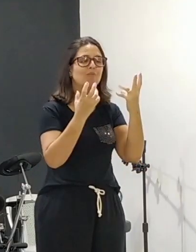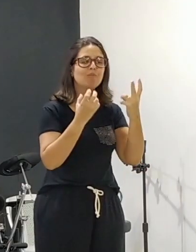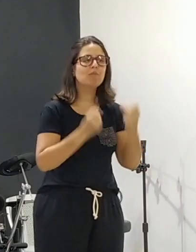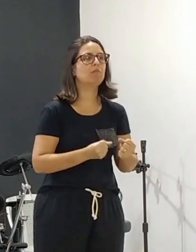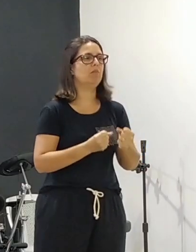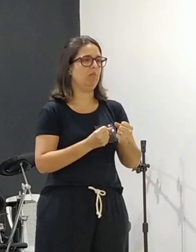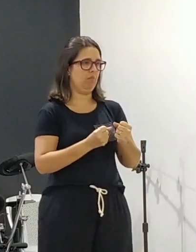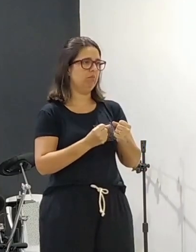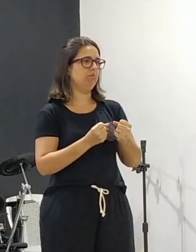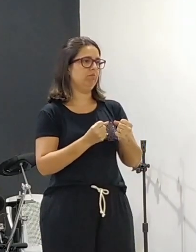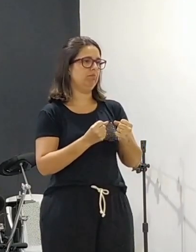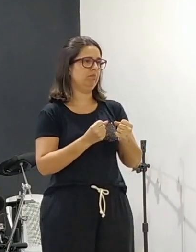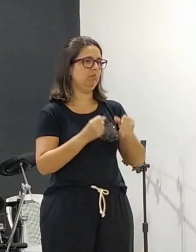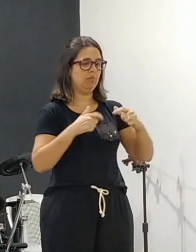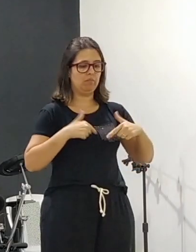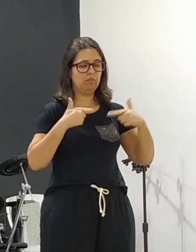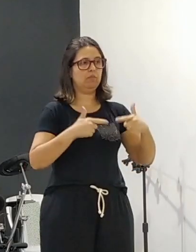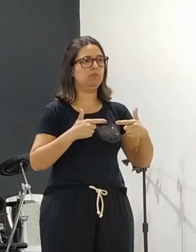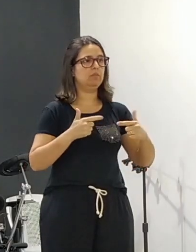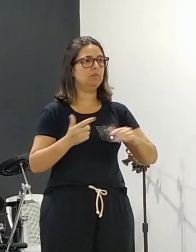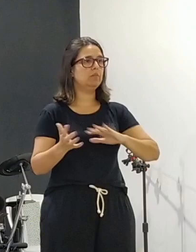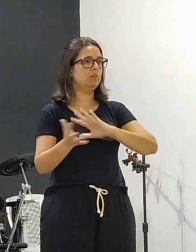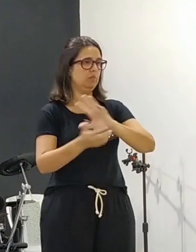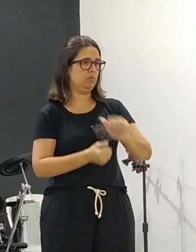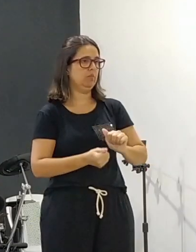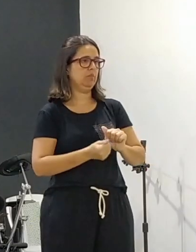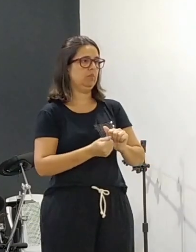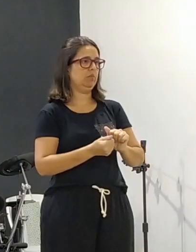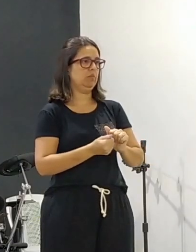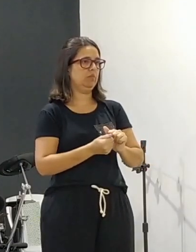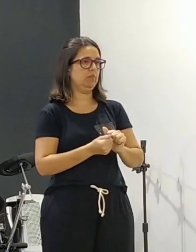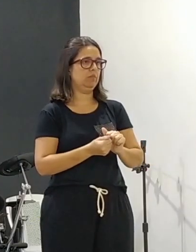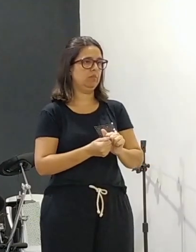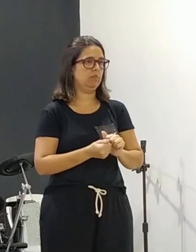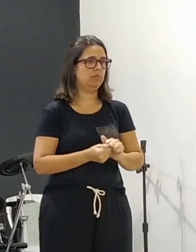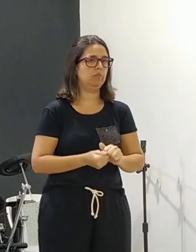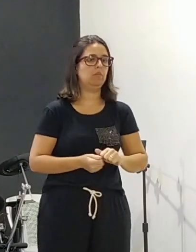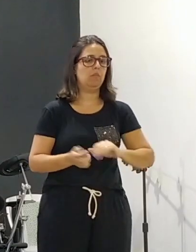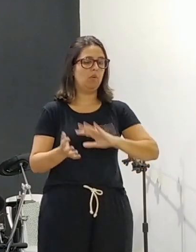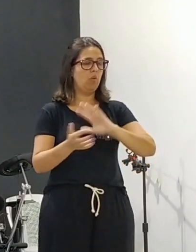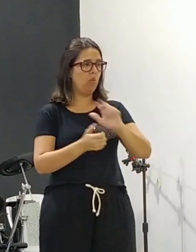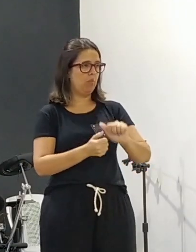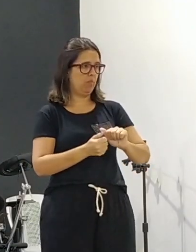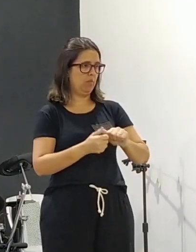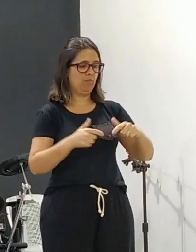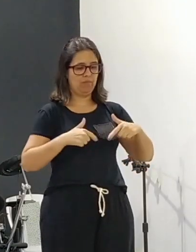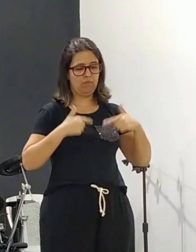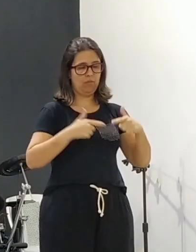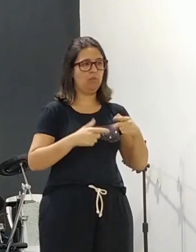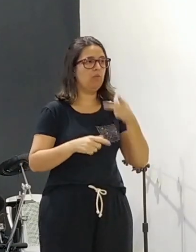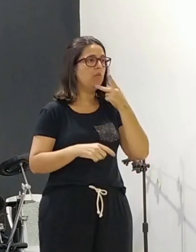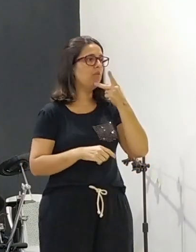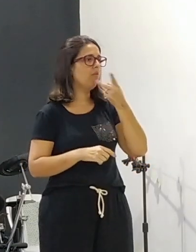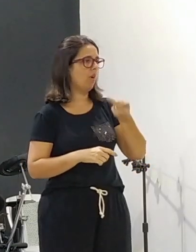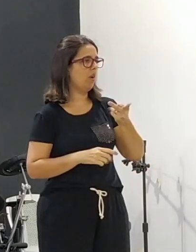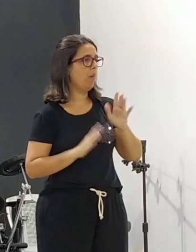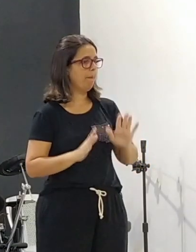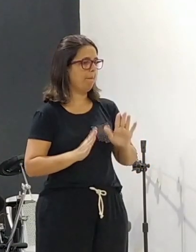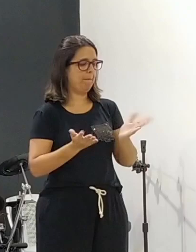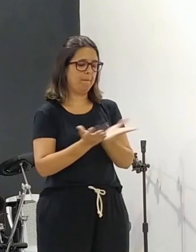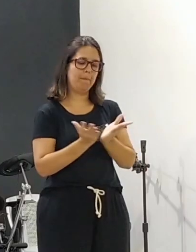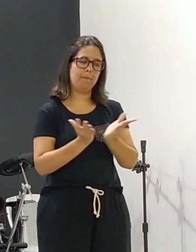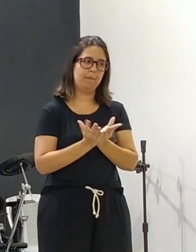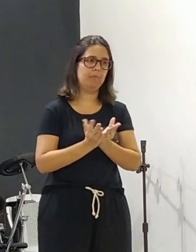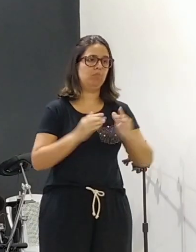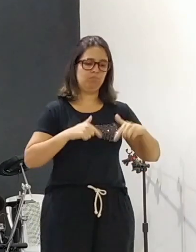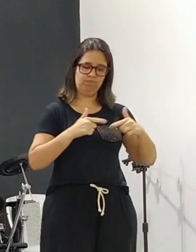esse padrão do mundo. O mundo tem um padrão. O mundo tem um padrão de fala, mas a igreja tem que ter um padrão